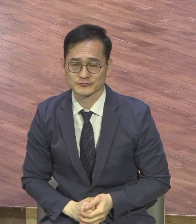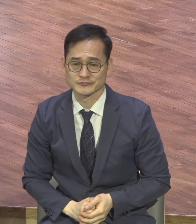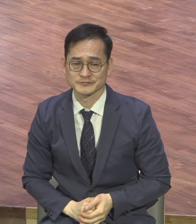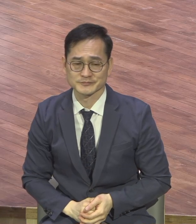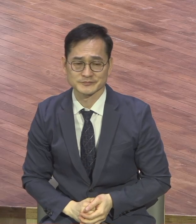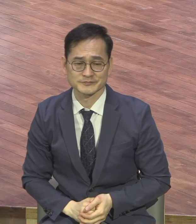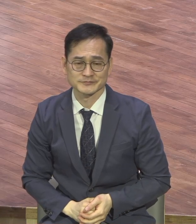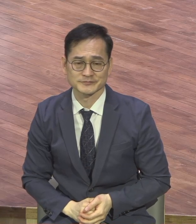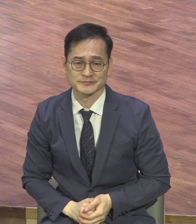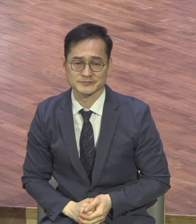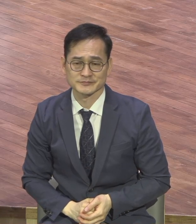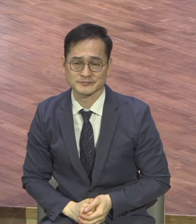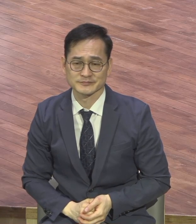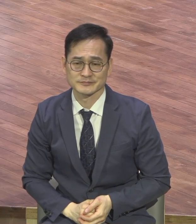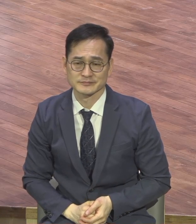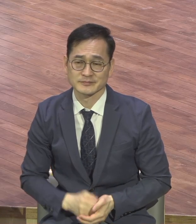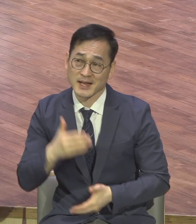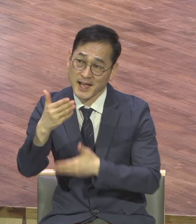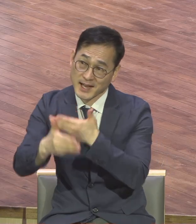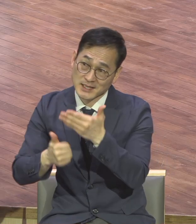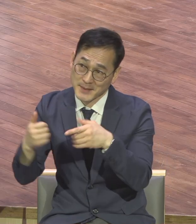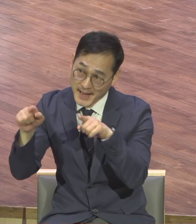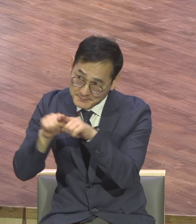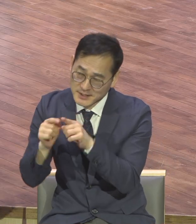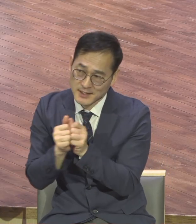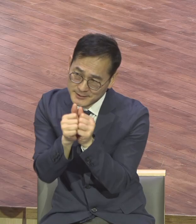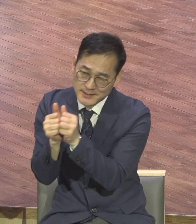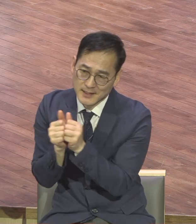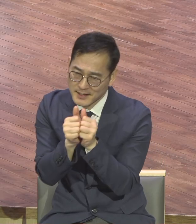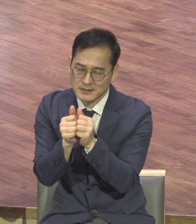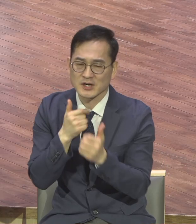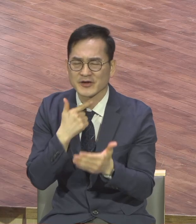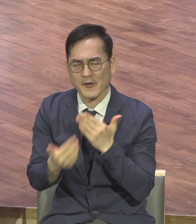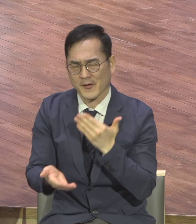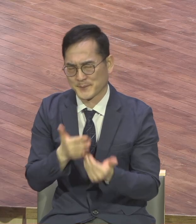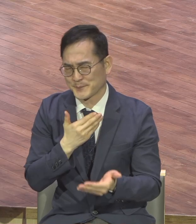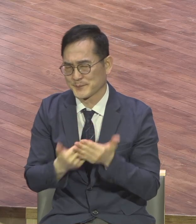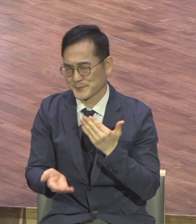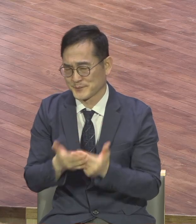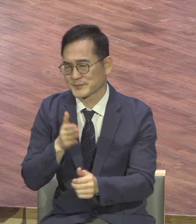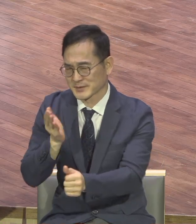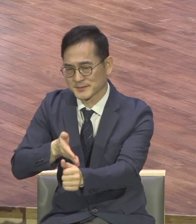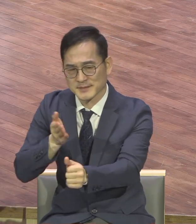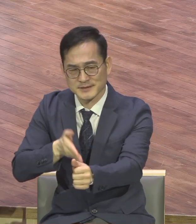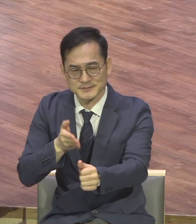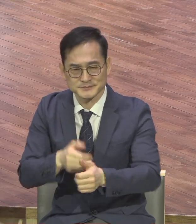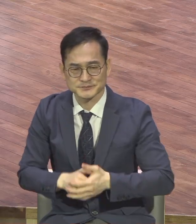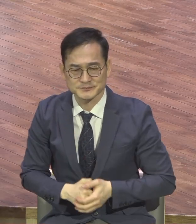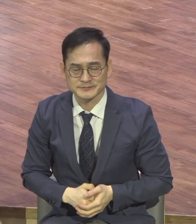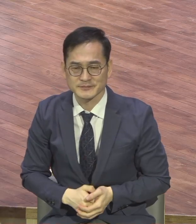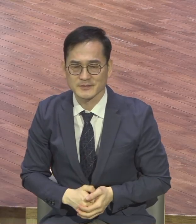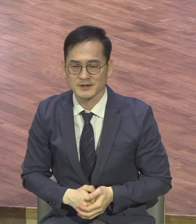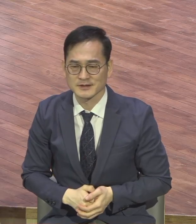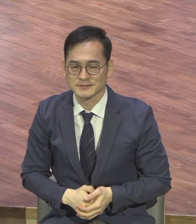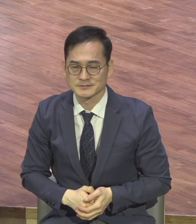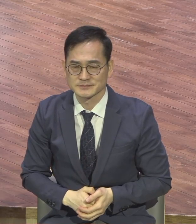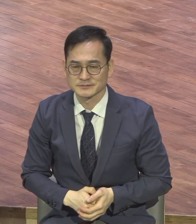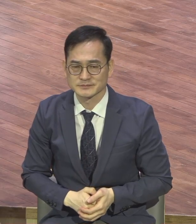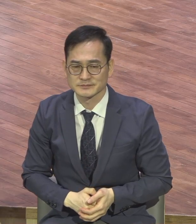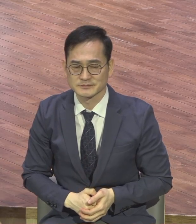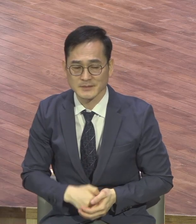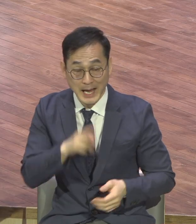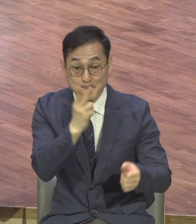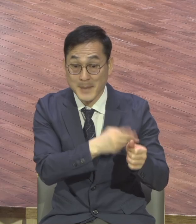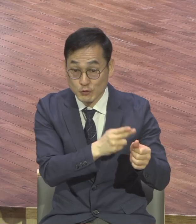섭리를 여러분이 삶 속에서 늘 체험하고 볼 수 있어야 돼요. 바울은 이런 남은 자가 지금 시대도